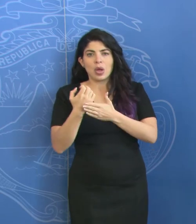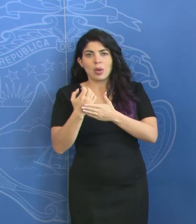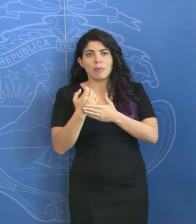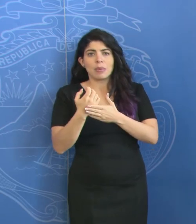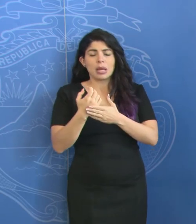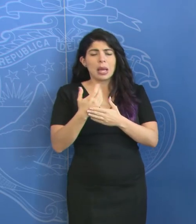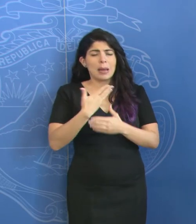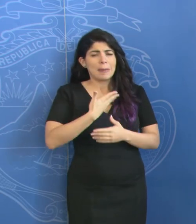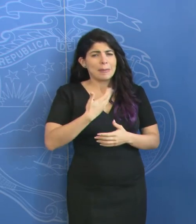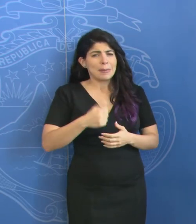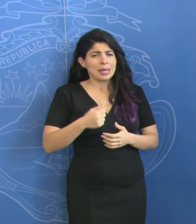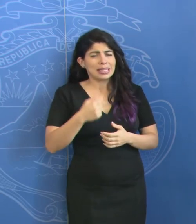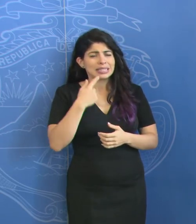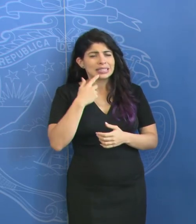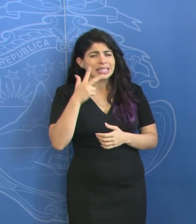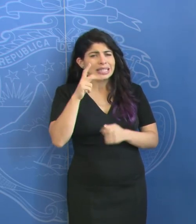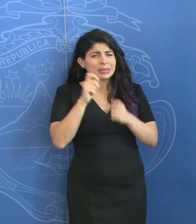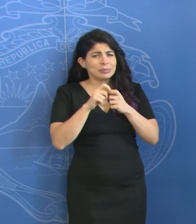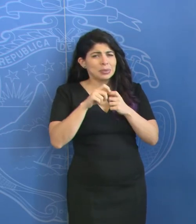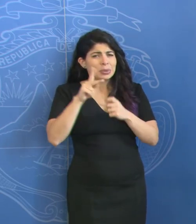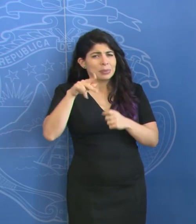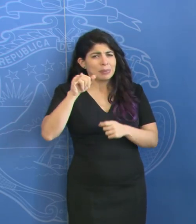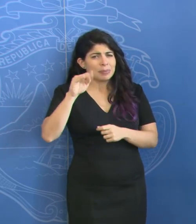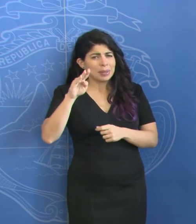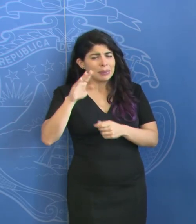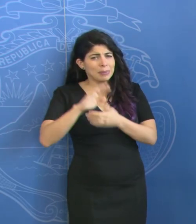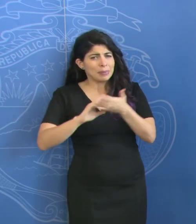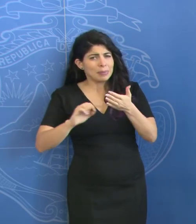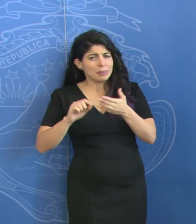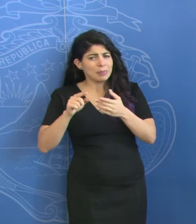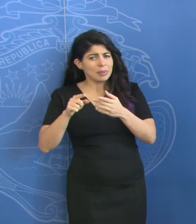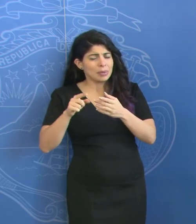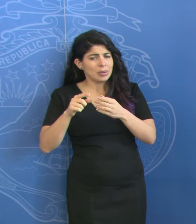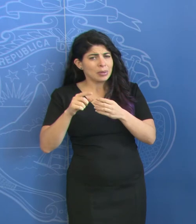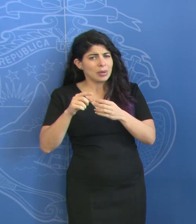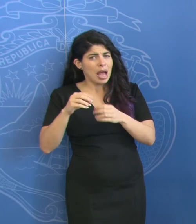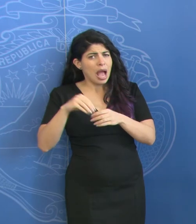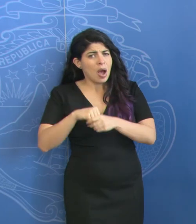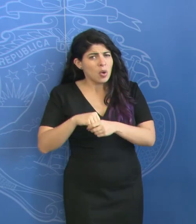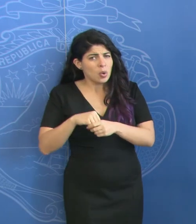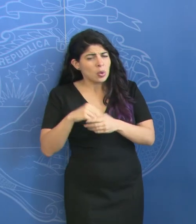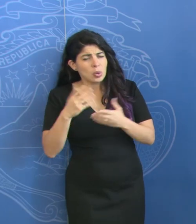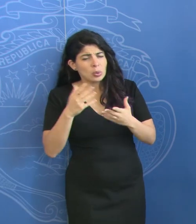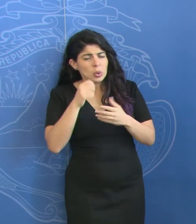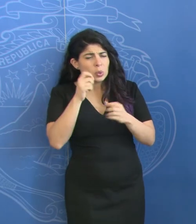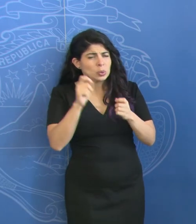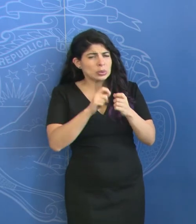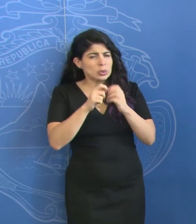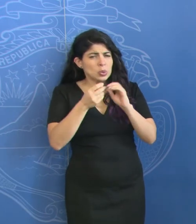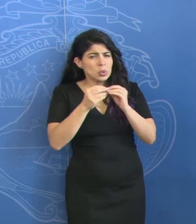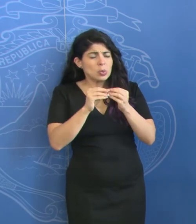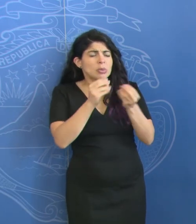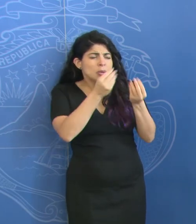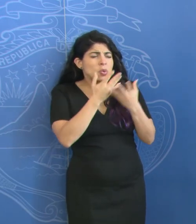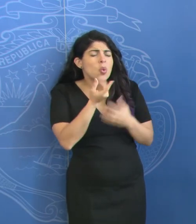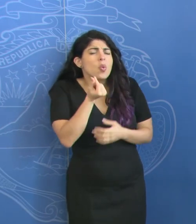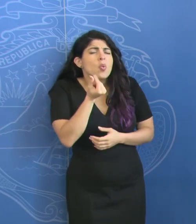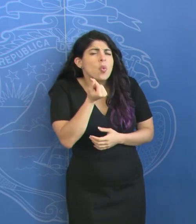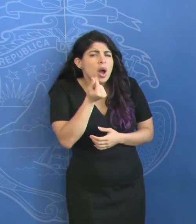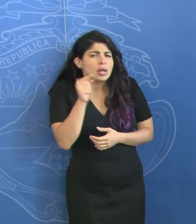costaría 3 puntos del PIB. No sé si estoy equivocada con esa cifra, pero entonces, en todo caso, saber cuánto costaría